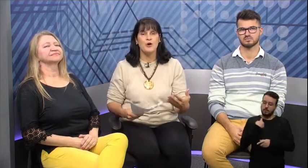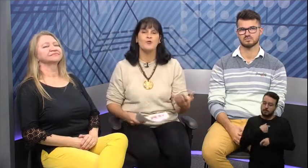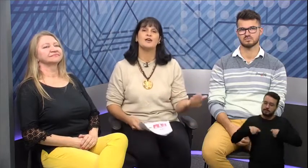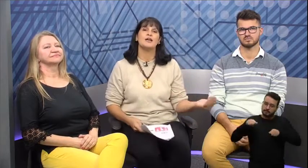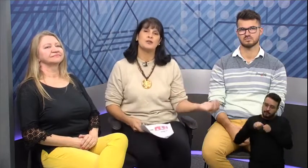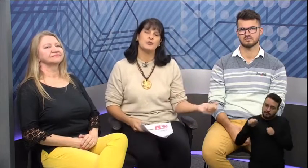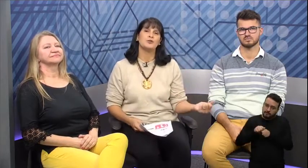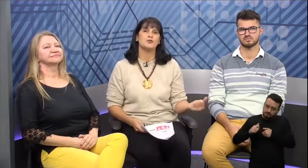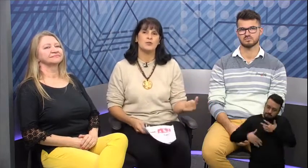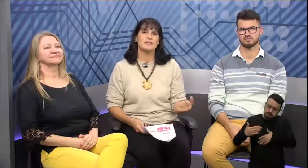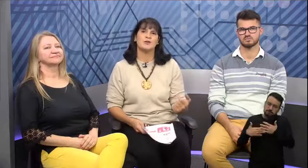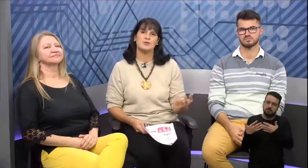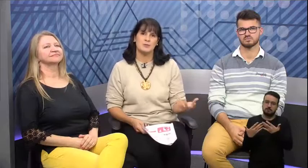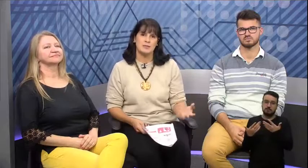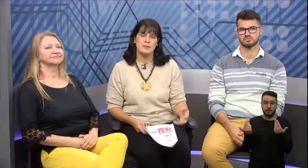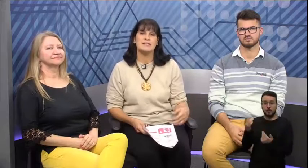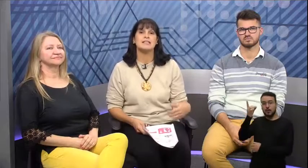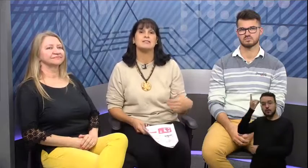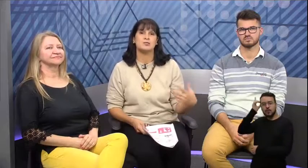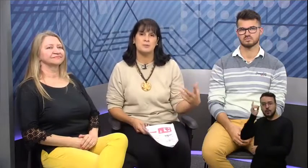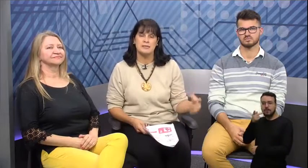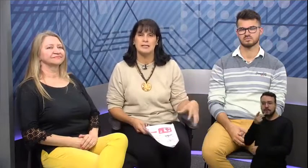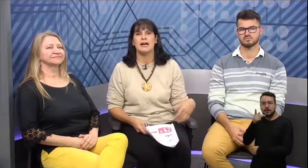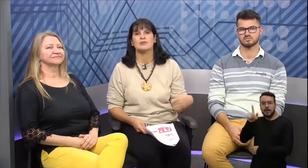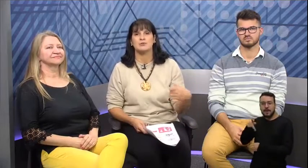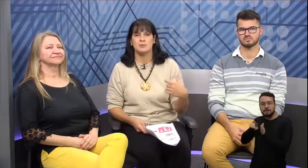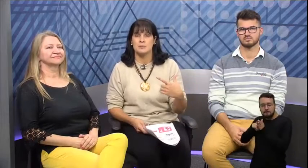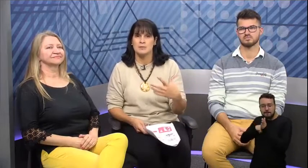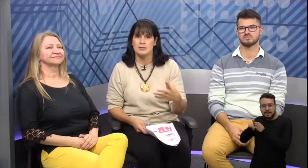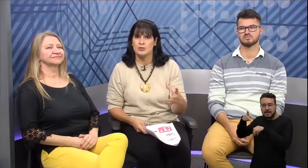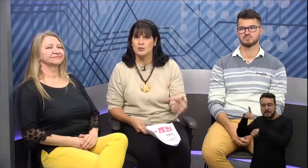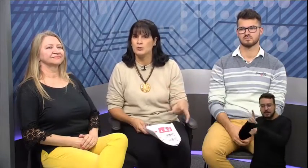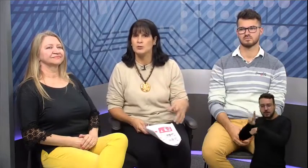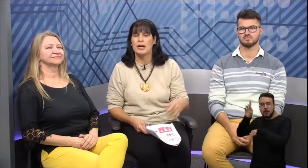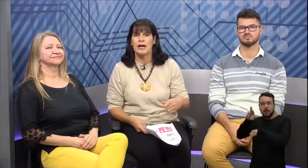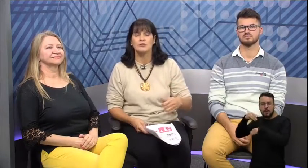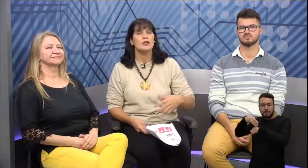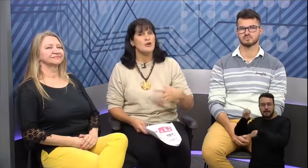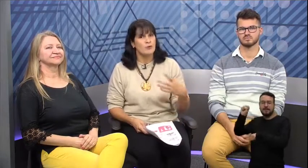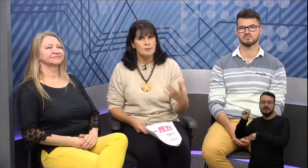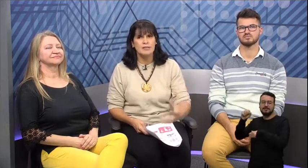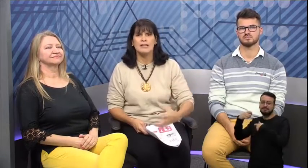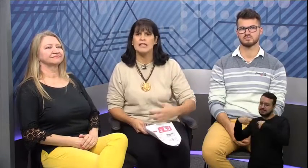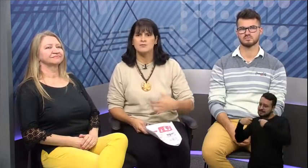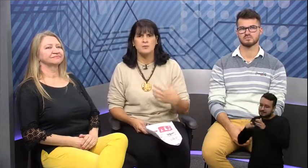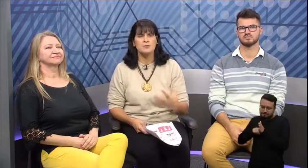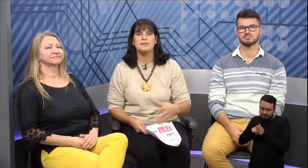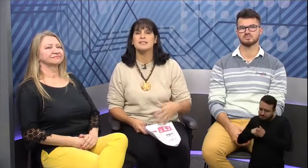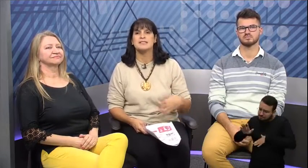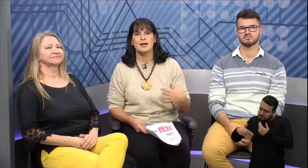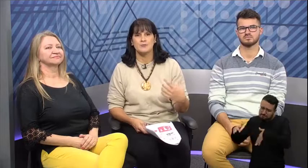desenvolve, que foi o que o Douglas falou sobre as pesquisas de mestrado, sobre as pesquisas de doutorado. Vamos atrás, vamos pesquisar,